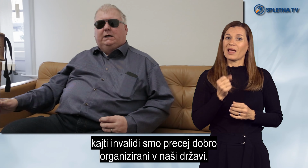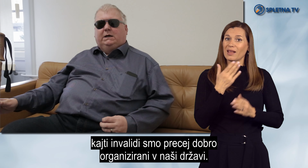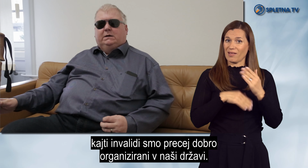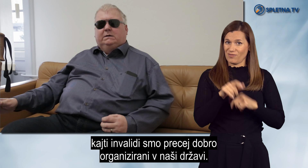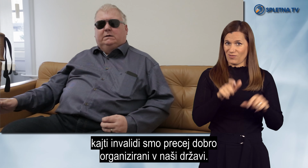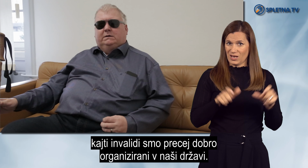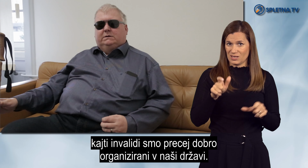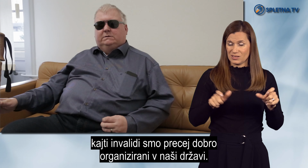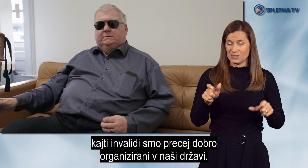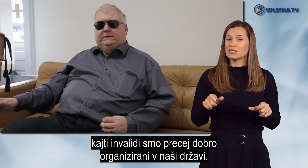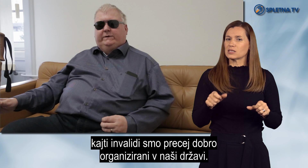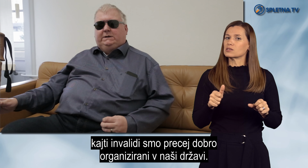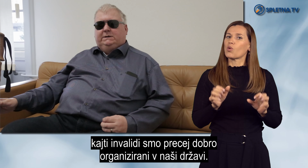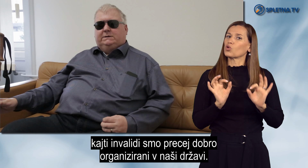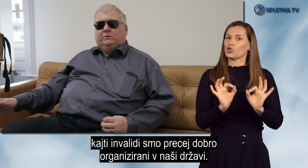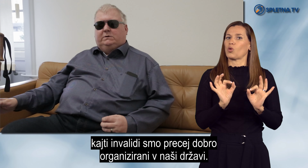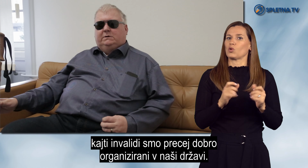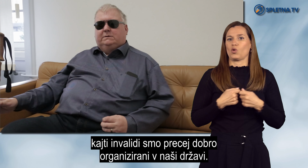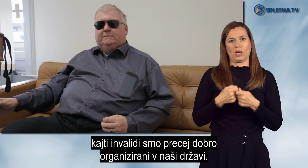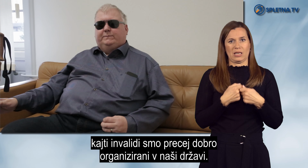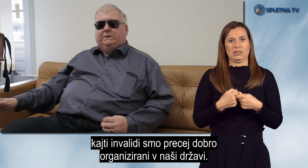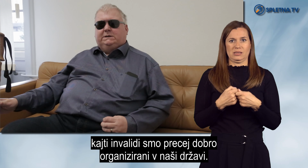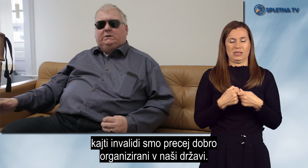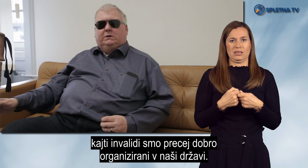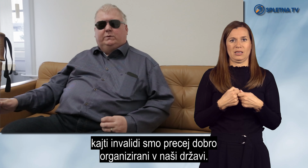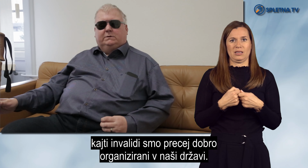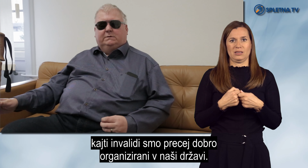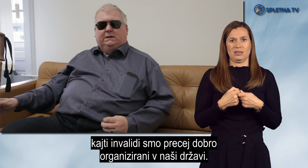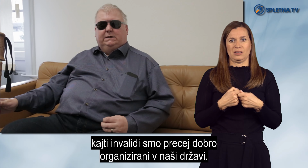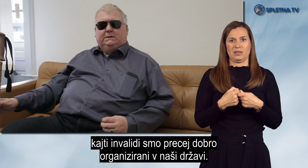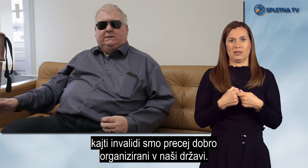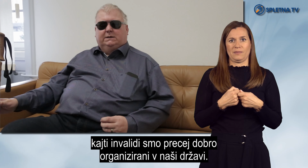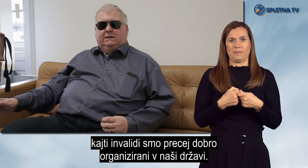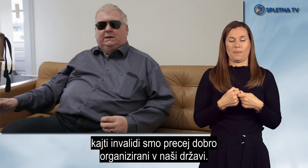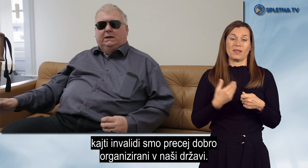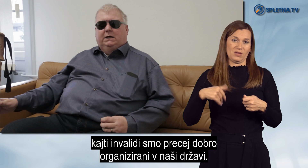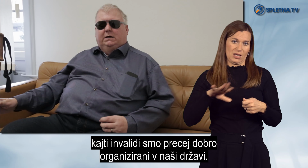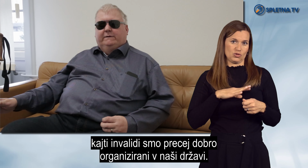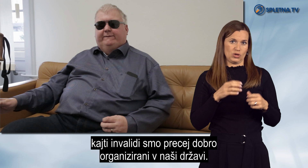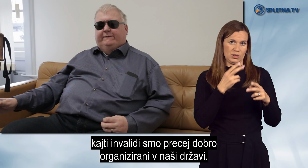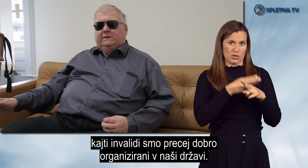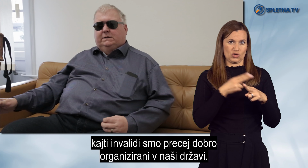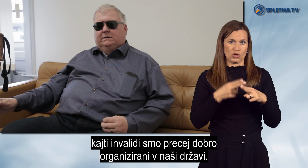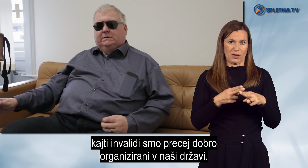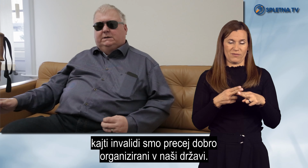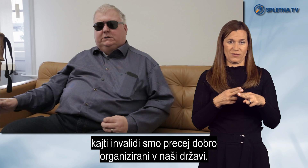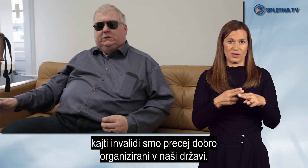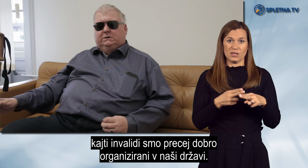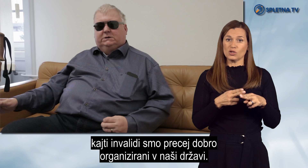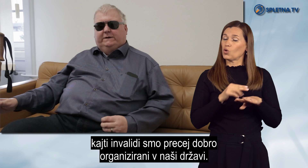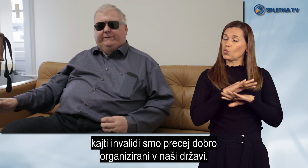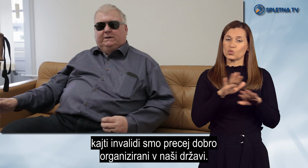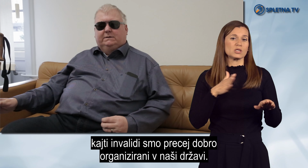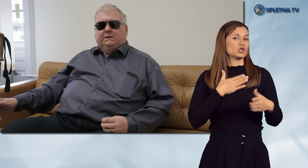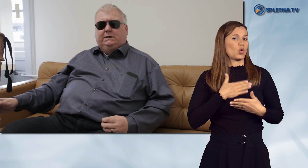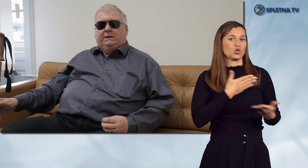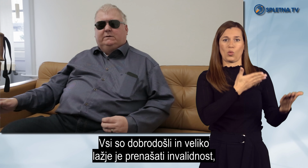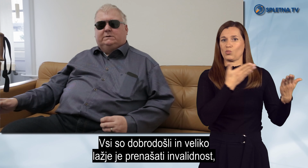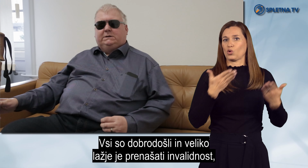kajti invalidi smo precej dobro organizirani v naši